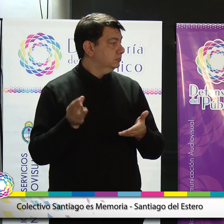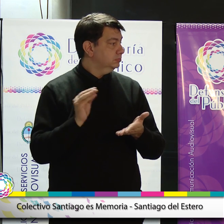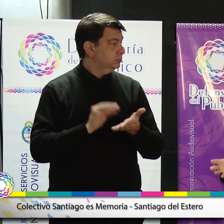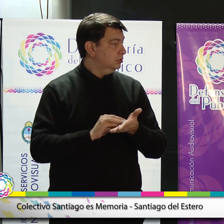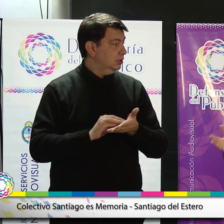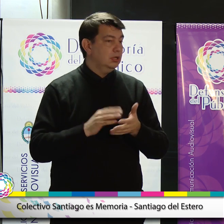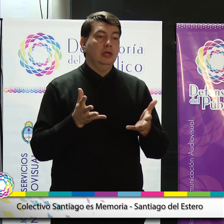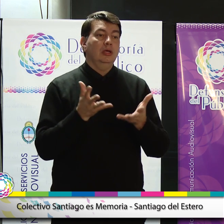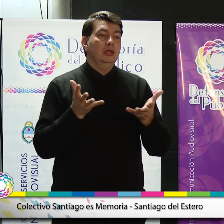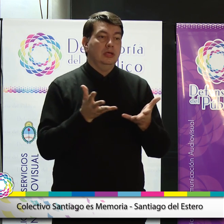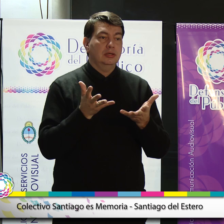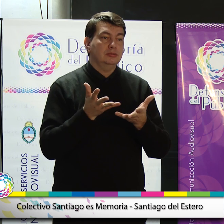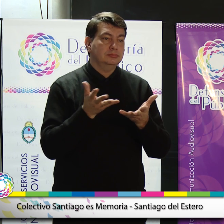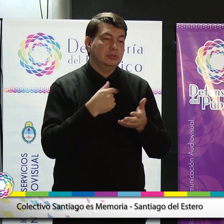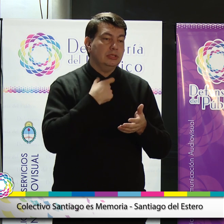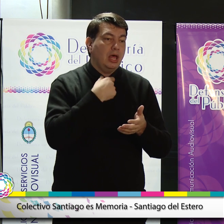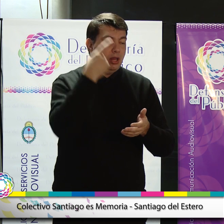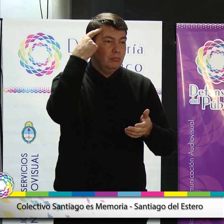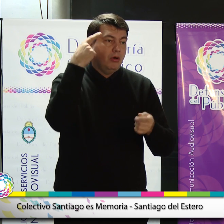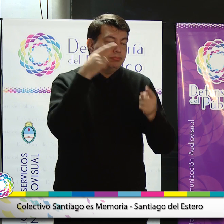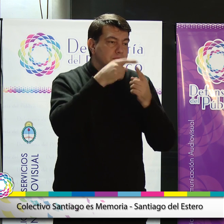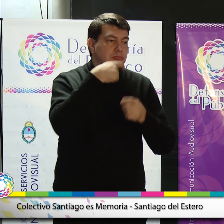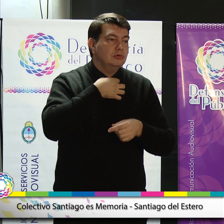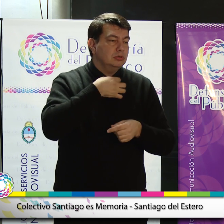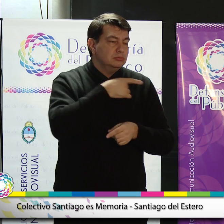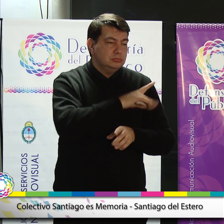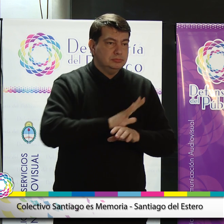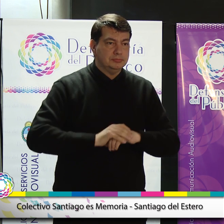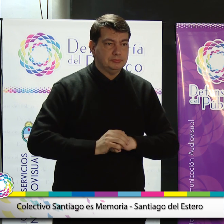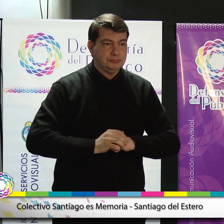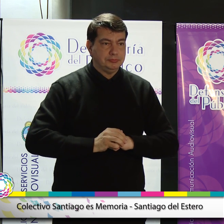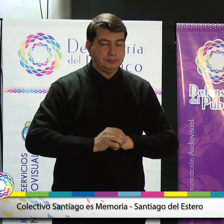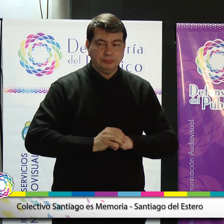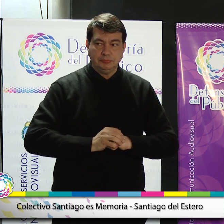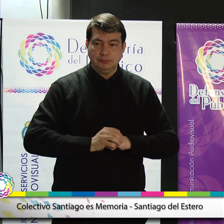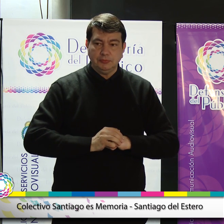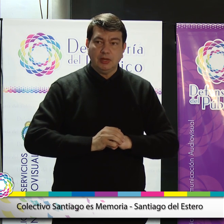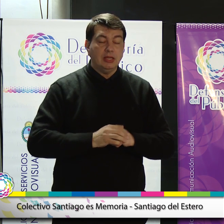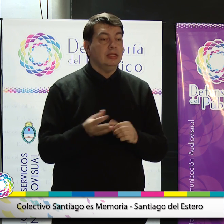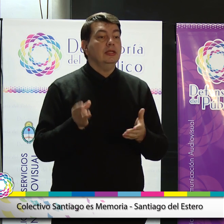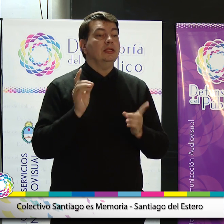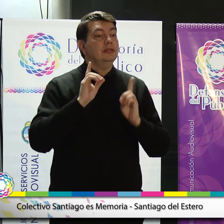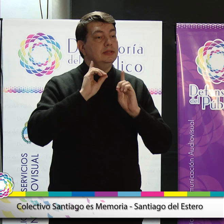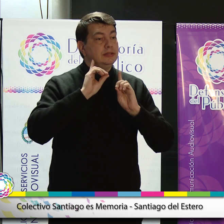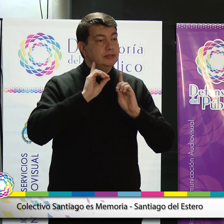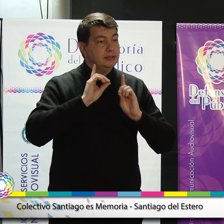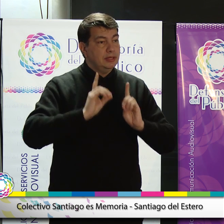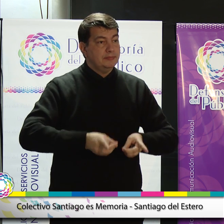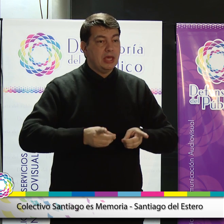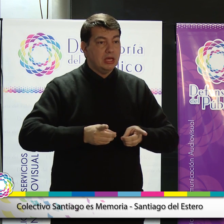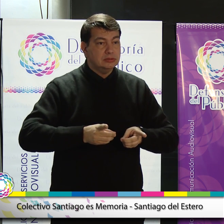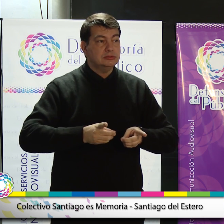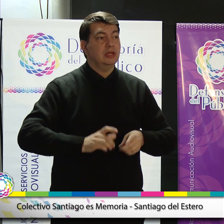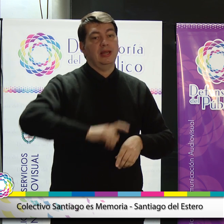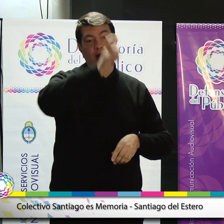bueno queremos que sean por otro lado queremos también que se garantice la dignidad